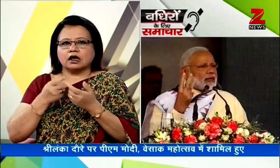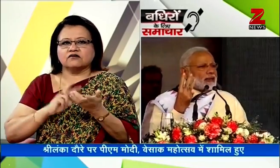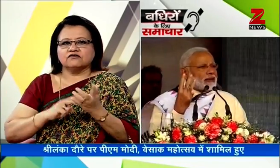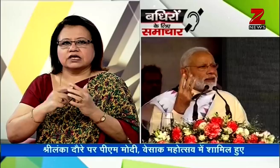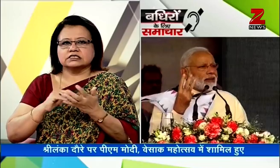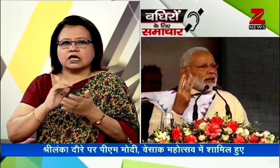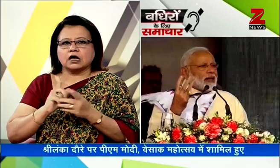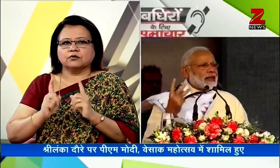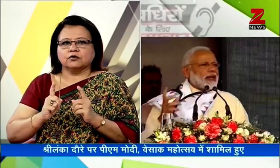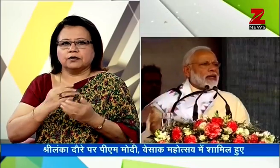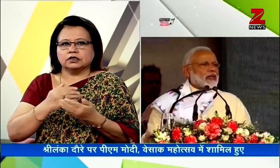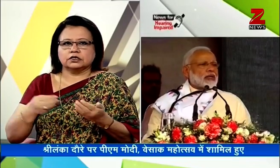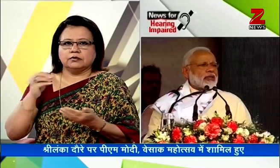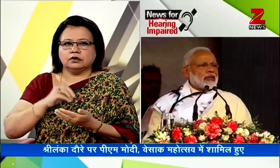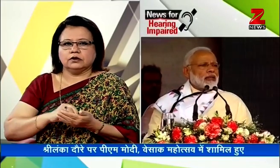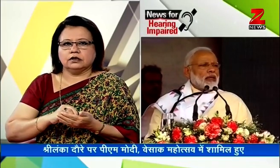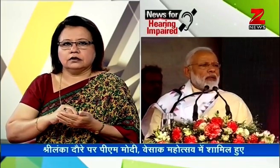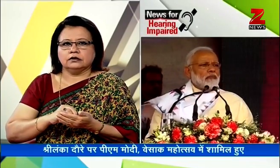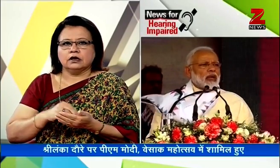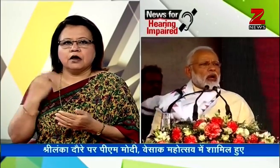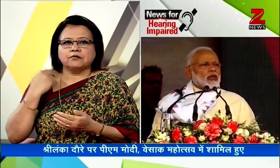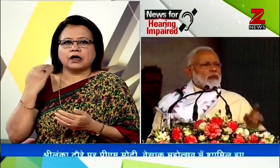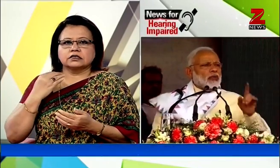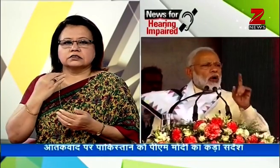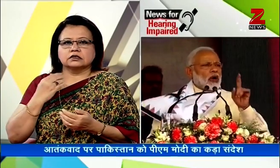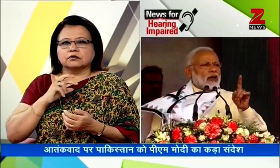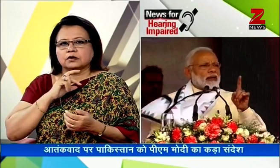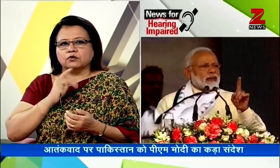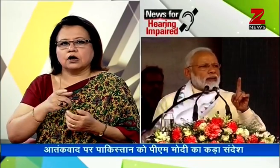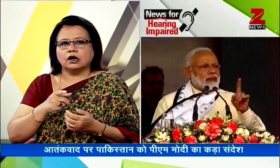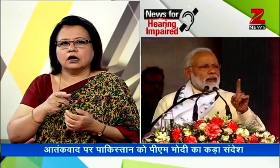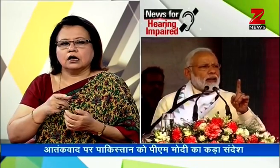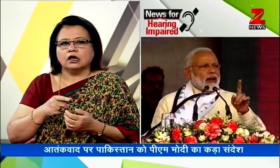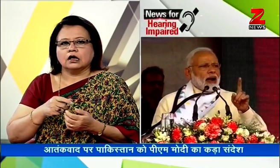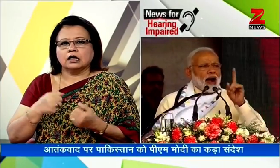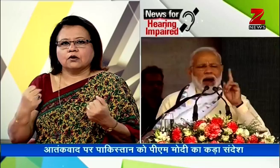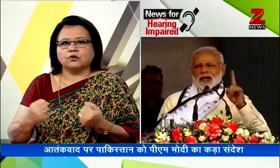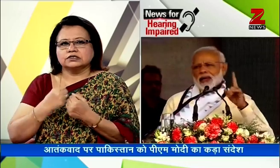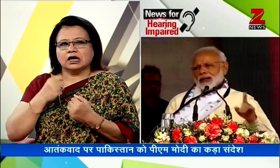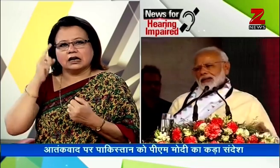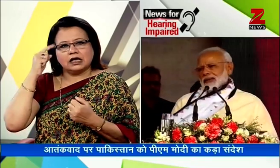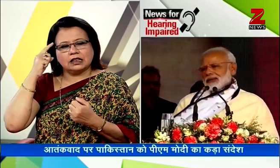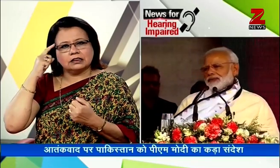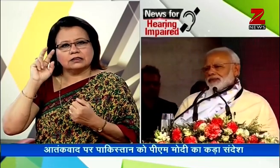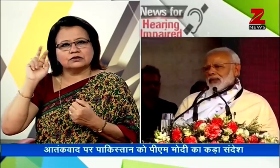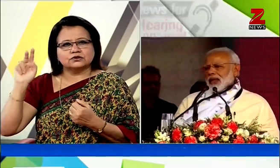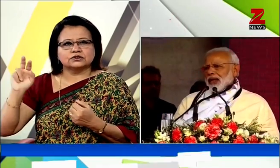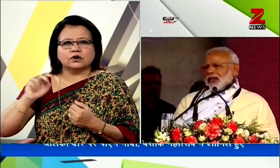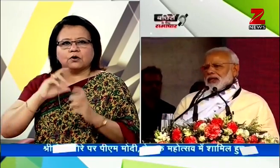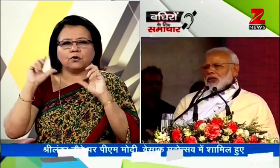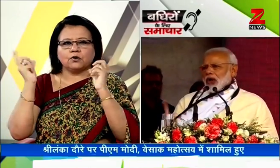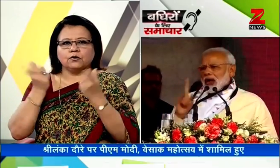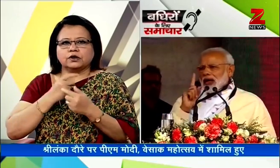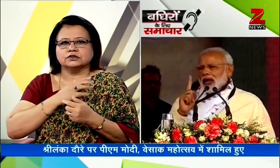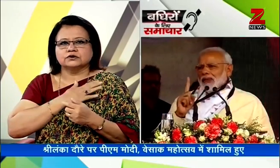अंतर्राष्ट्रीय विसाख महोत्सव में भी शामिल हुए। पाकिस्तान पर हमला करते हुए उन्होंने कहा कि हिंसक विचार विश्व शांति